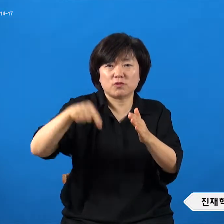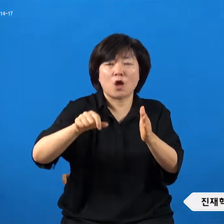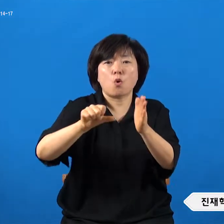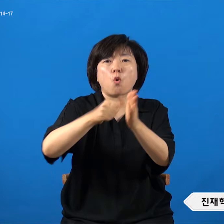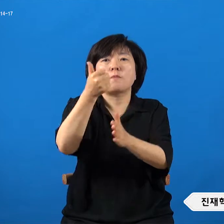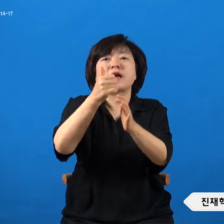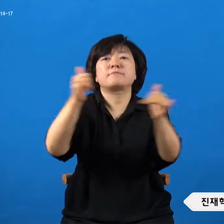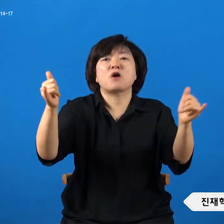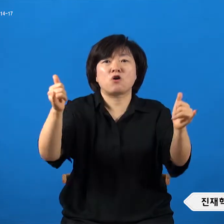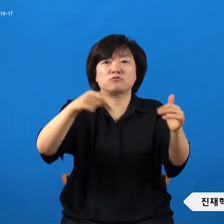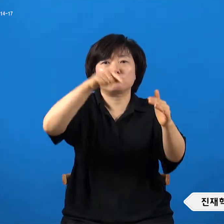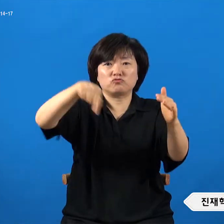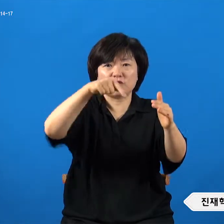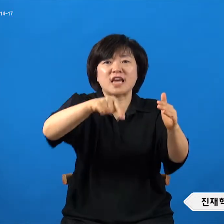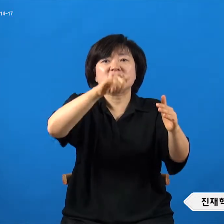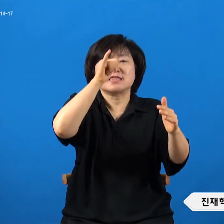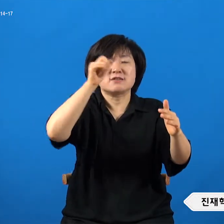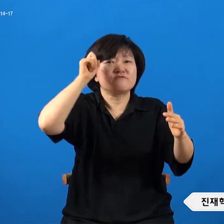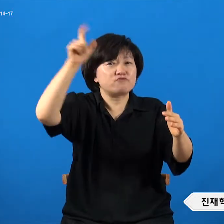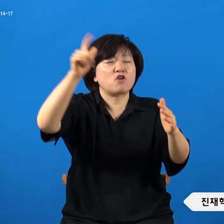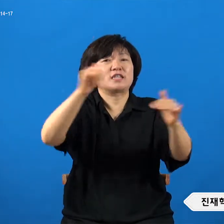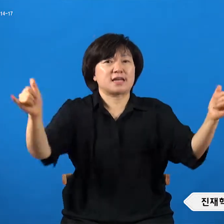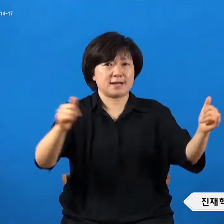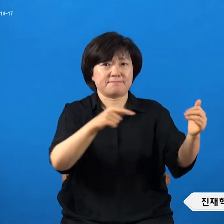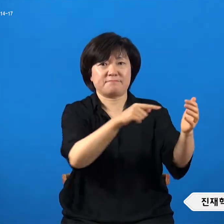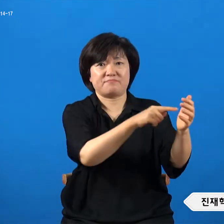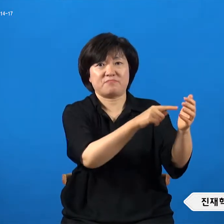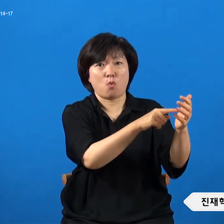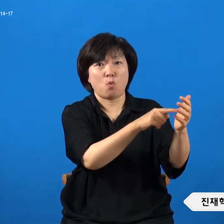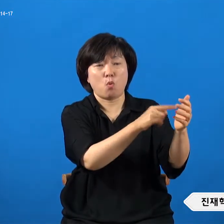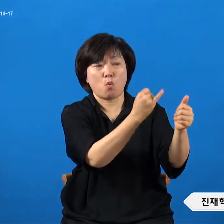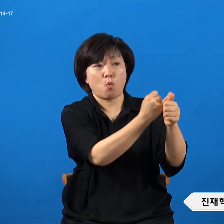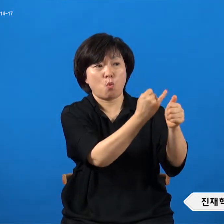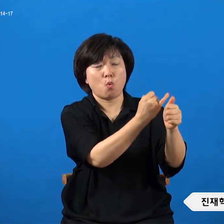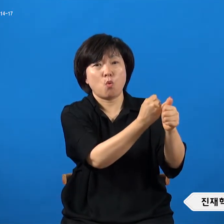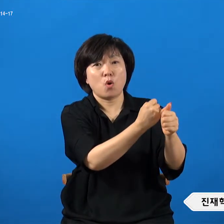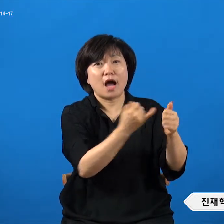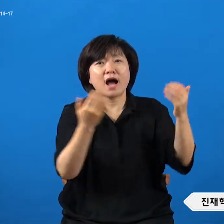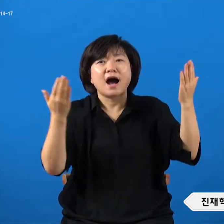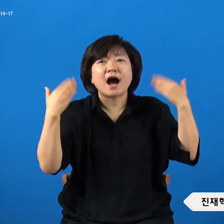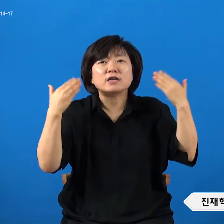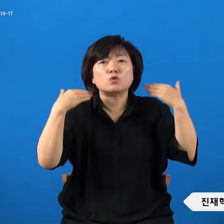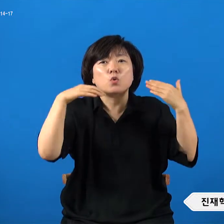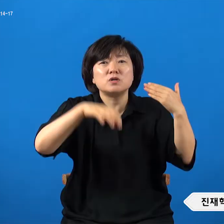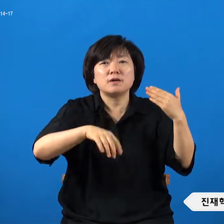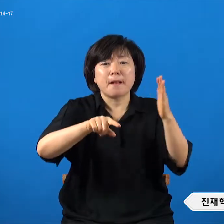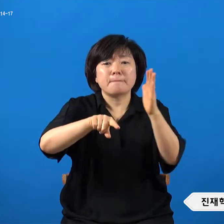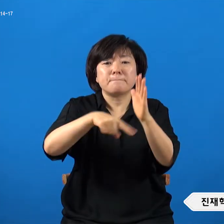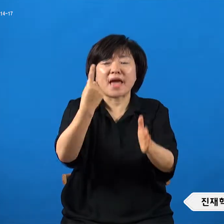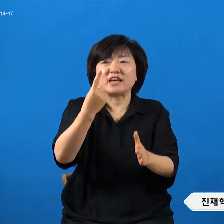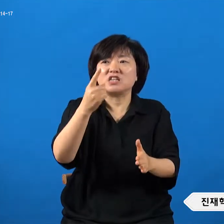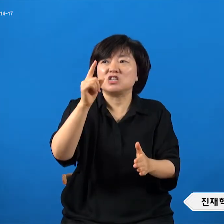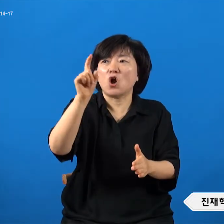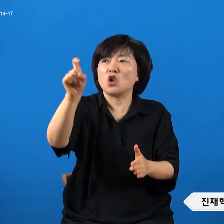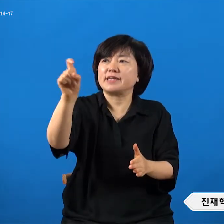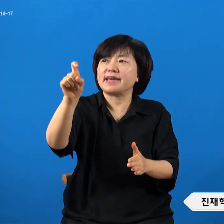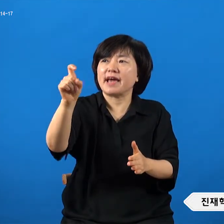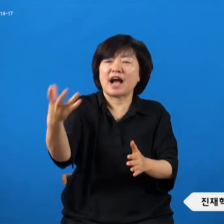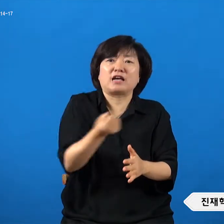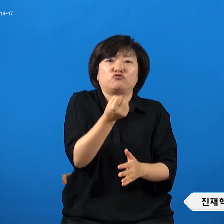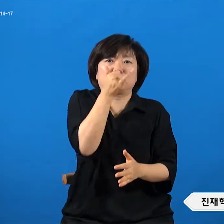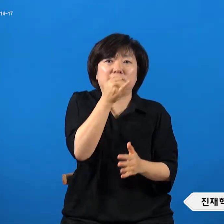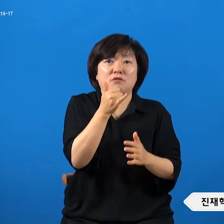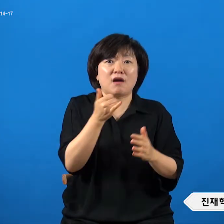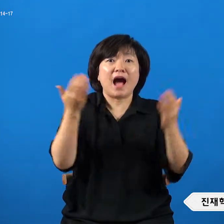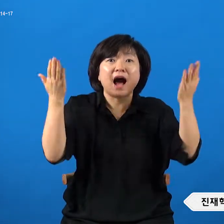중에 들어가는 분입니다. 그러니 얼마나 파워풀한 분입니까? 학교를 110개를 가지고 있습니다.